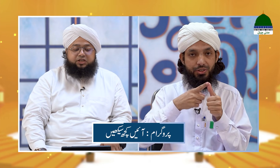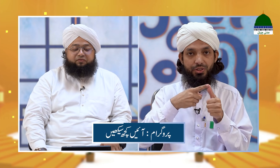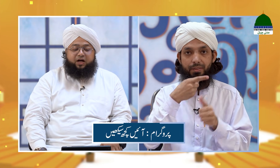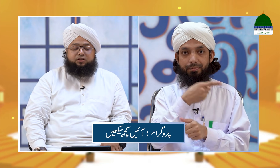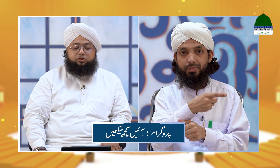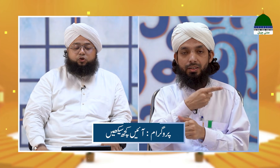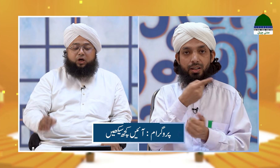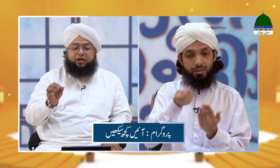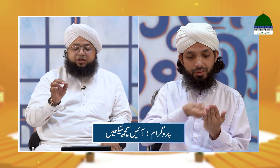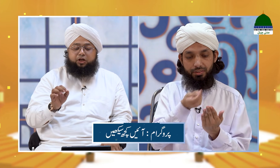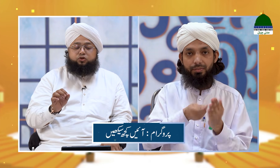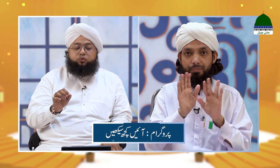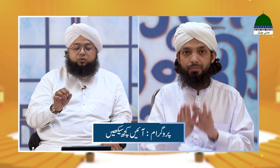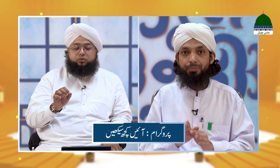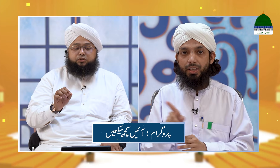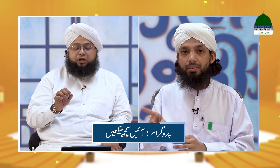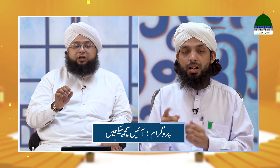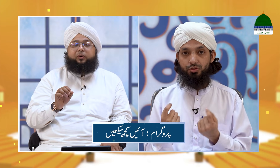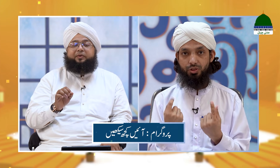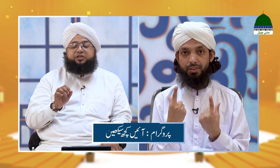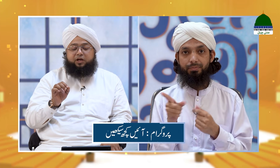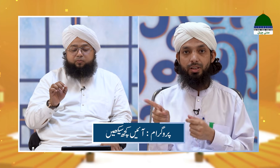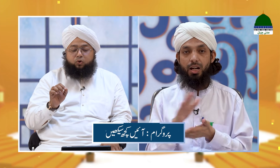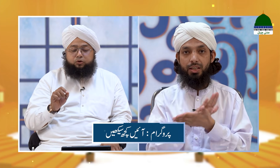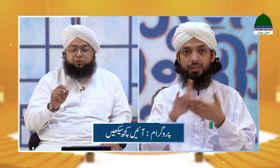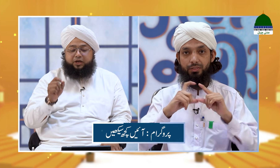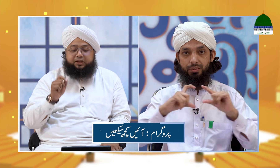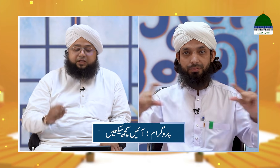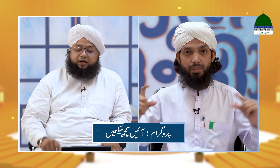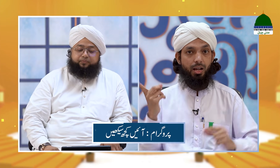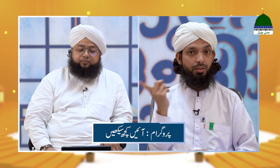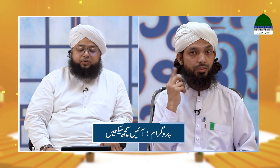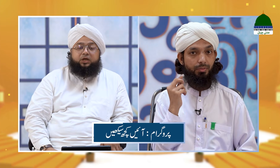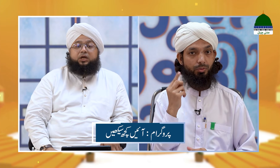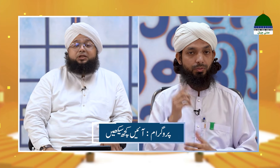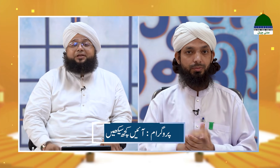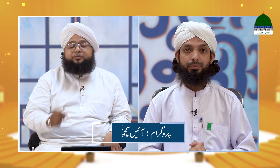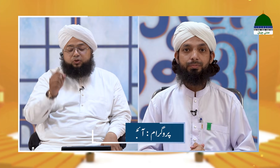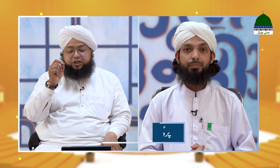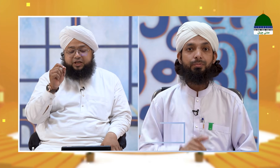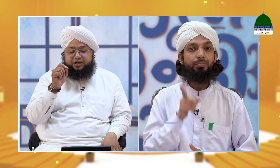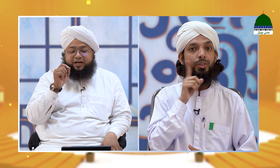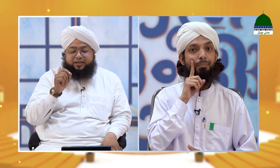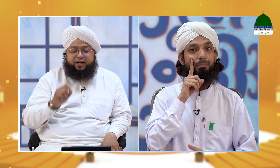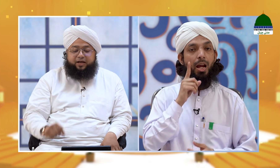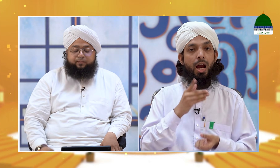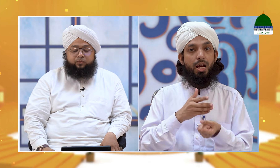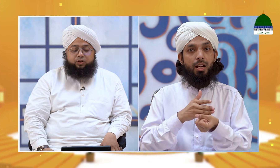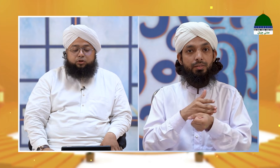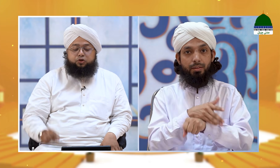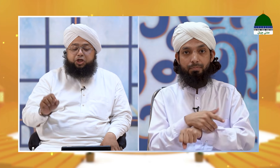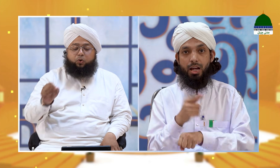کہ ایک جوان جو احادیث رسول صلی اللہ علیہ وسلم کو سنا کرتا تھا، جب ذوالحجہ کا چاند نظر